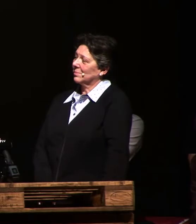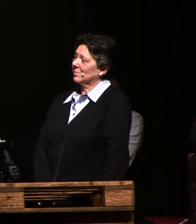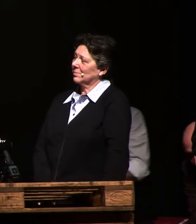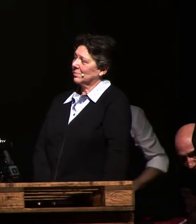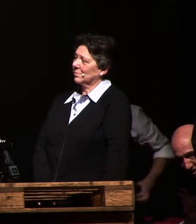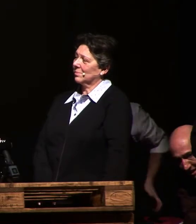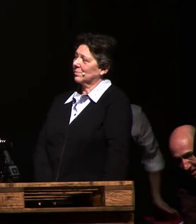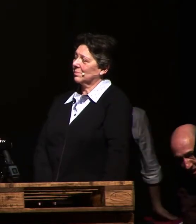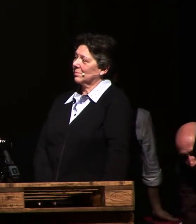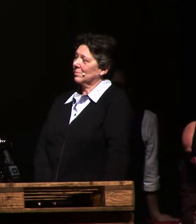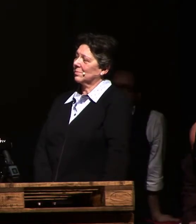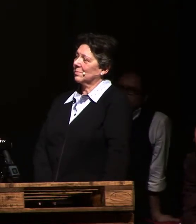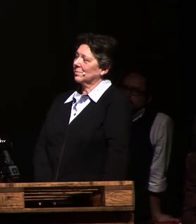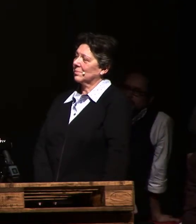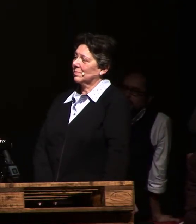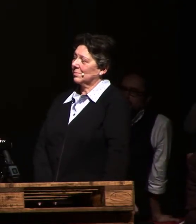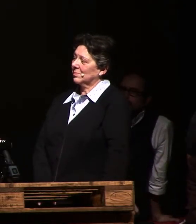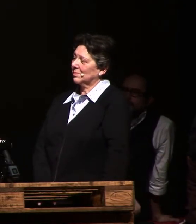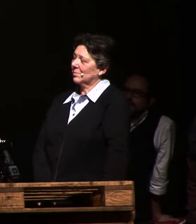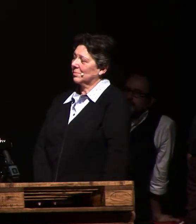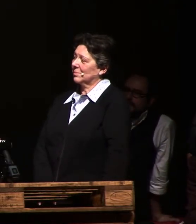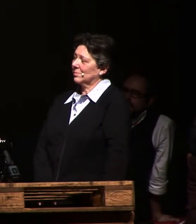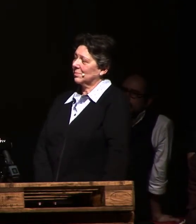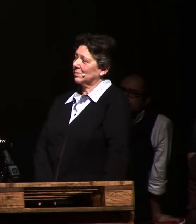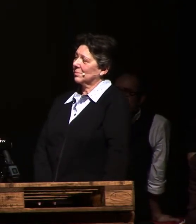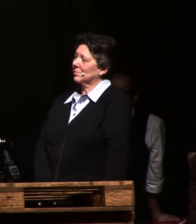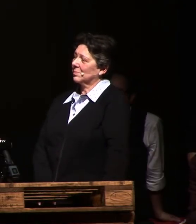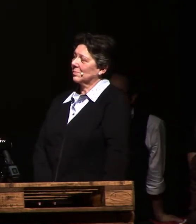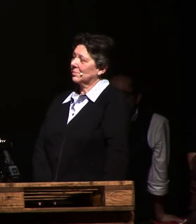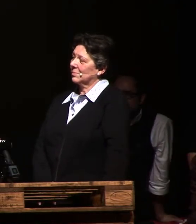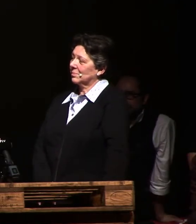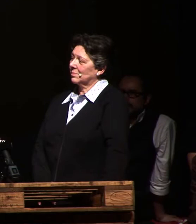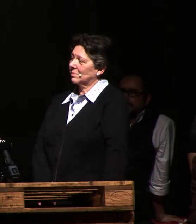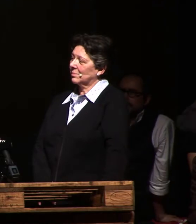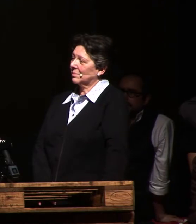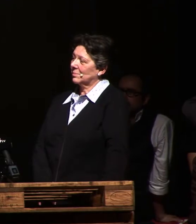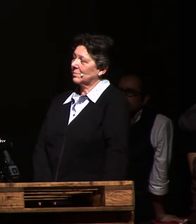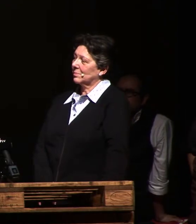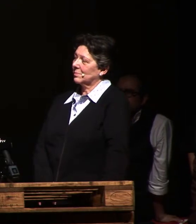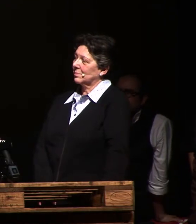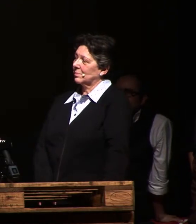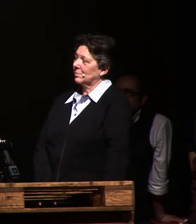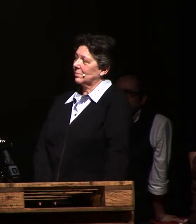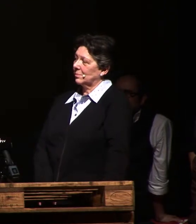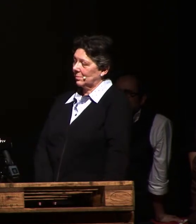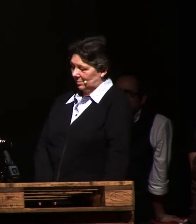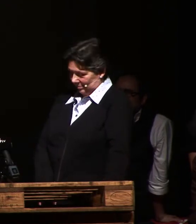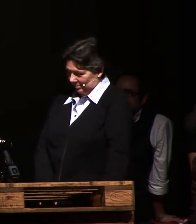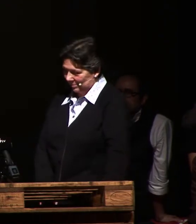fins a arribar a aprovar l'autorització d'allò que anomenem l'economia de casino i que es plasma en el Barcelona